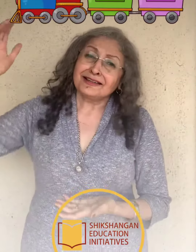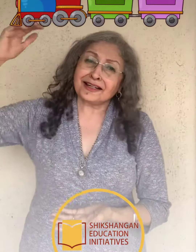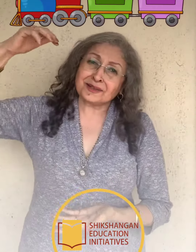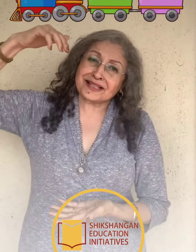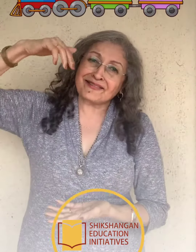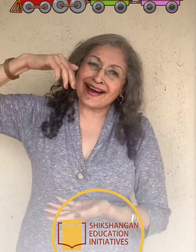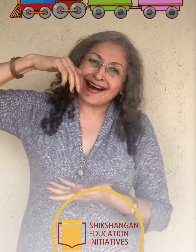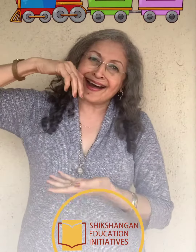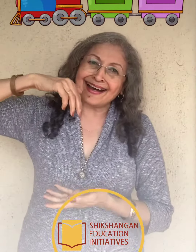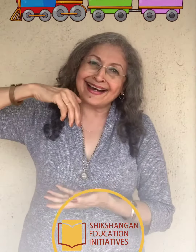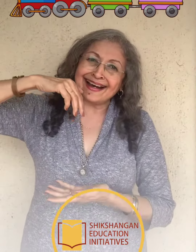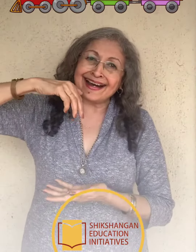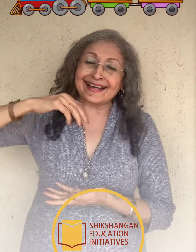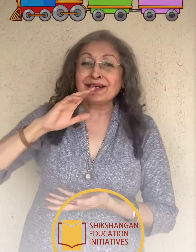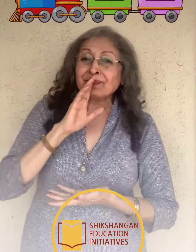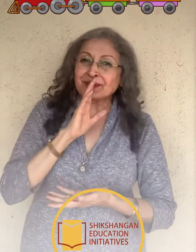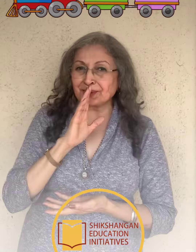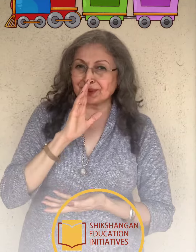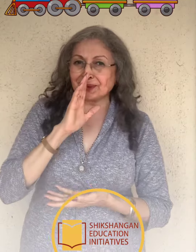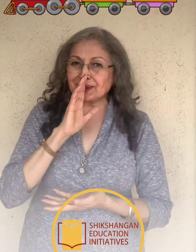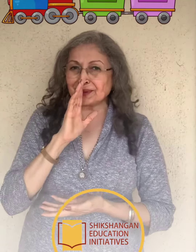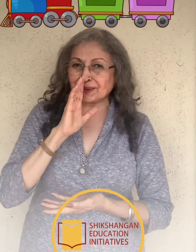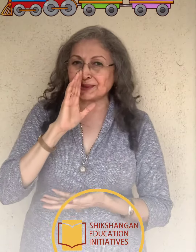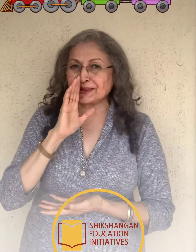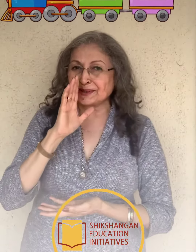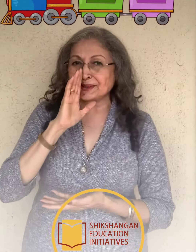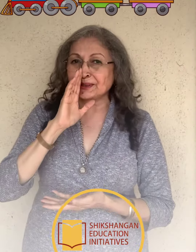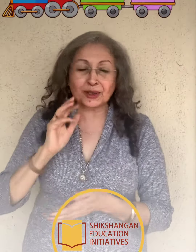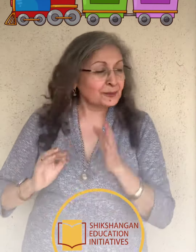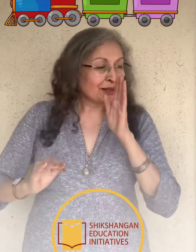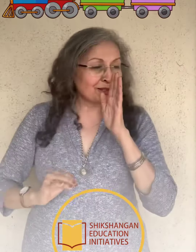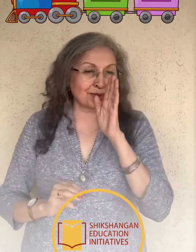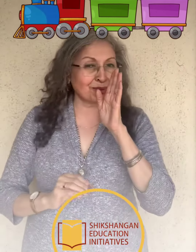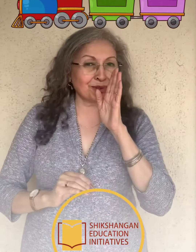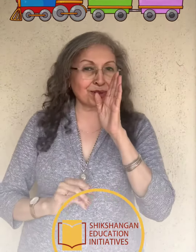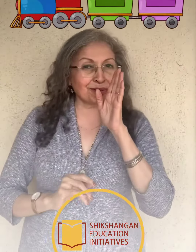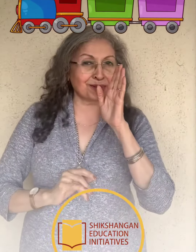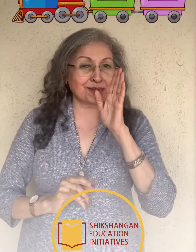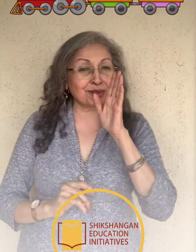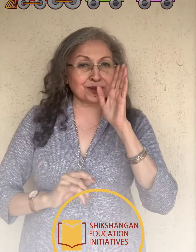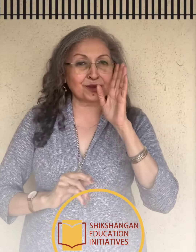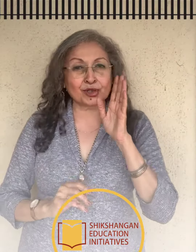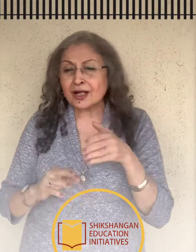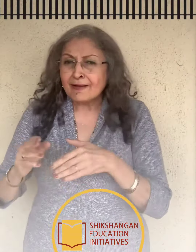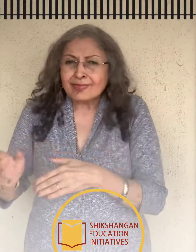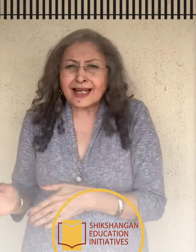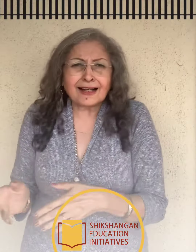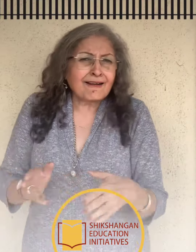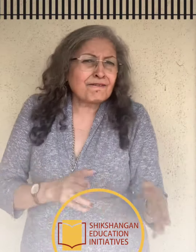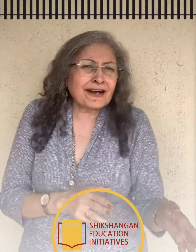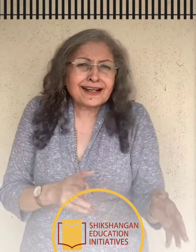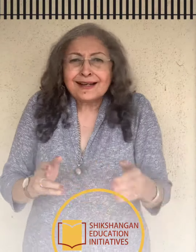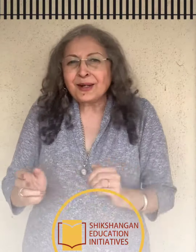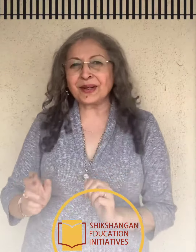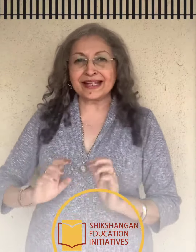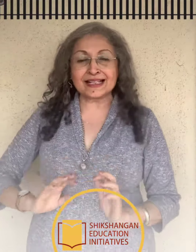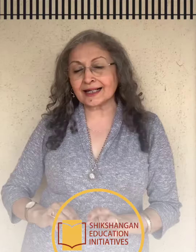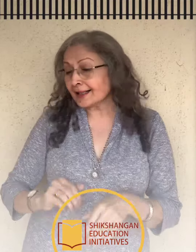टट्टू सवार चुप चुप चुप चुप चुप चुप चुप चुप चुप चुप चुप चुप चुप चुप तड़प फड़क लोहे की सड़क